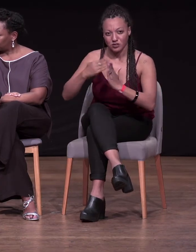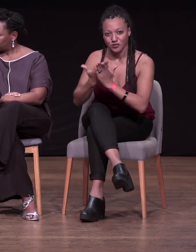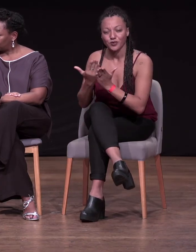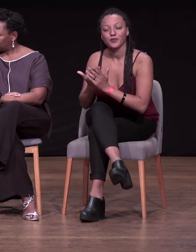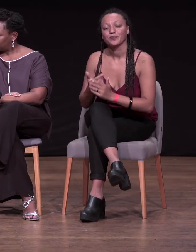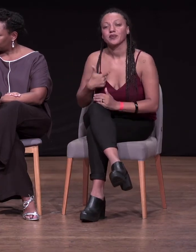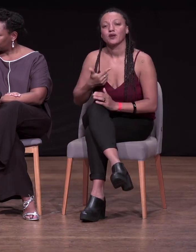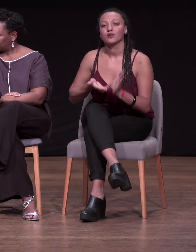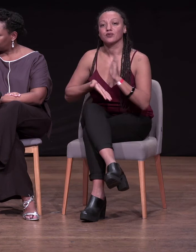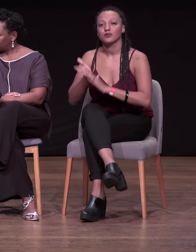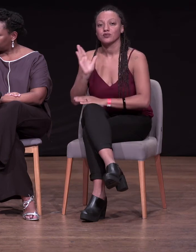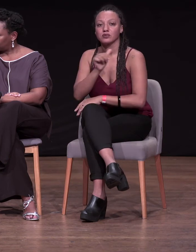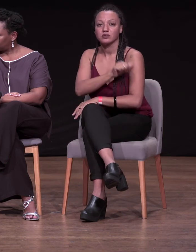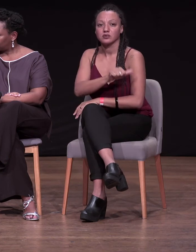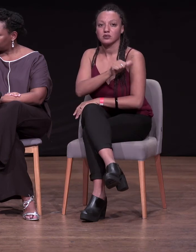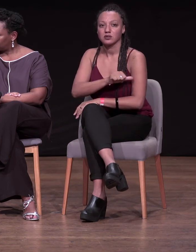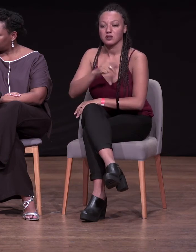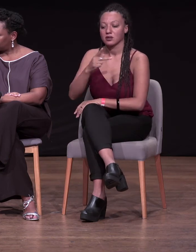da Penha, no Rio de Janeiro,